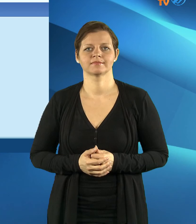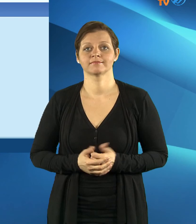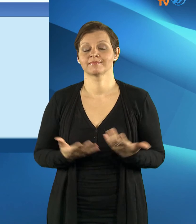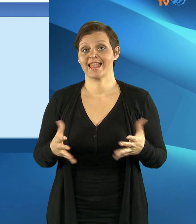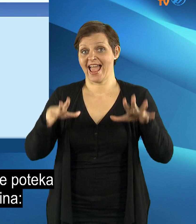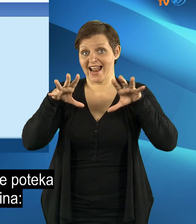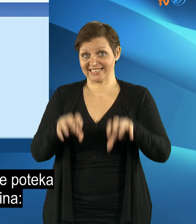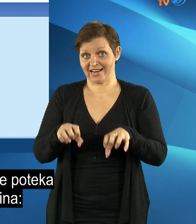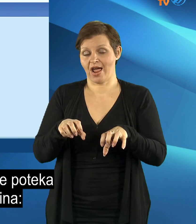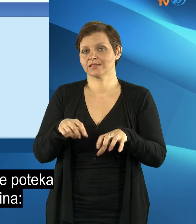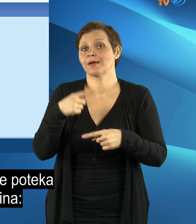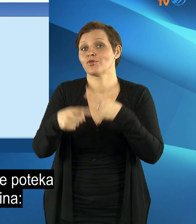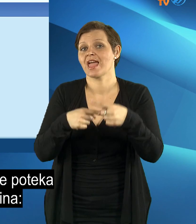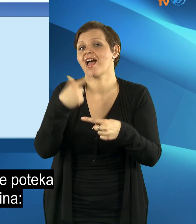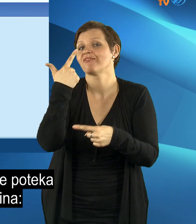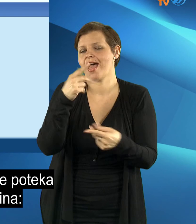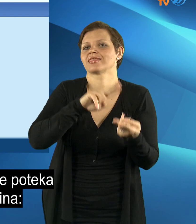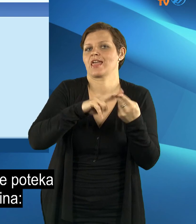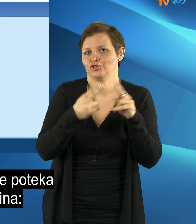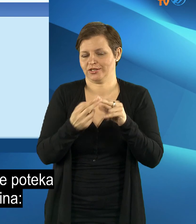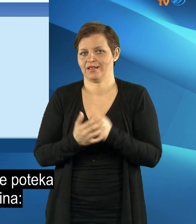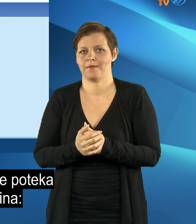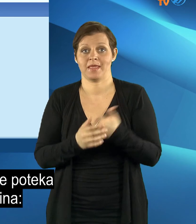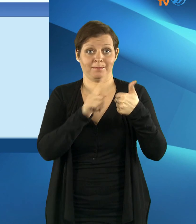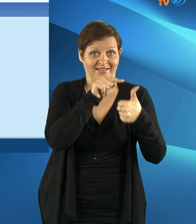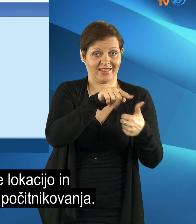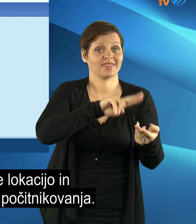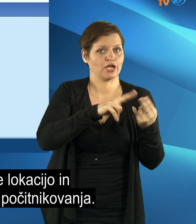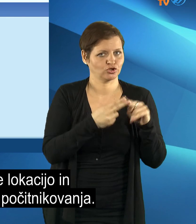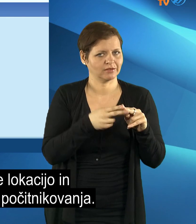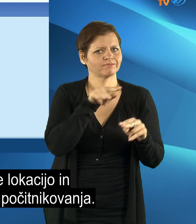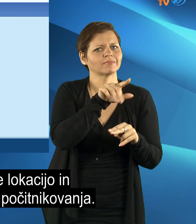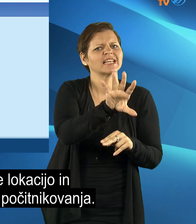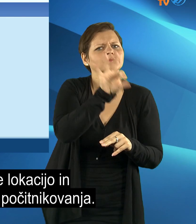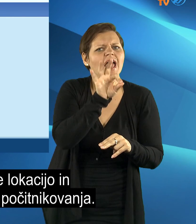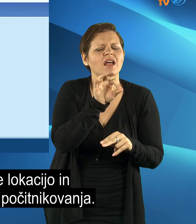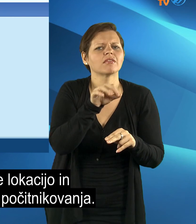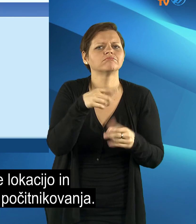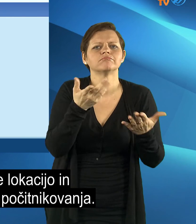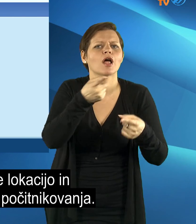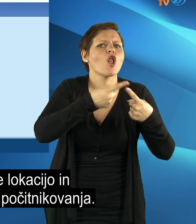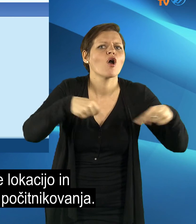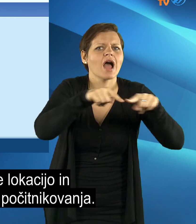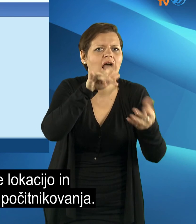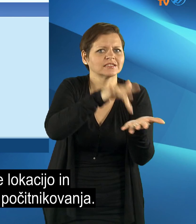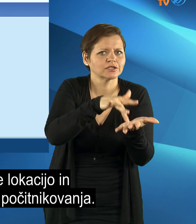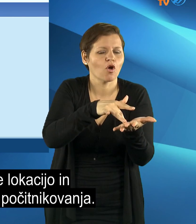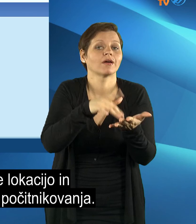Potek rezervacije poteka na dva načina. Prvi način: izberete lokacijo in enoto ter želeni